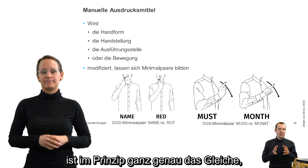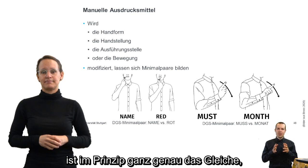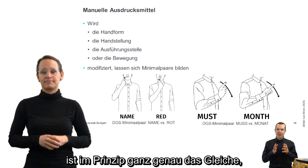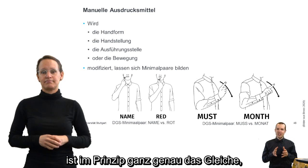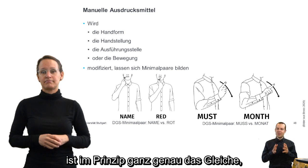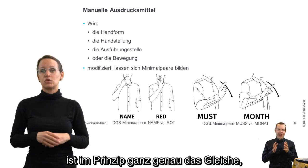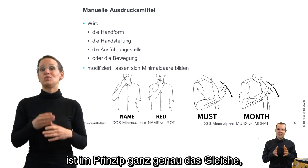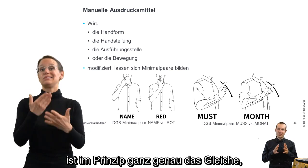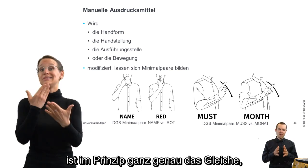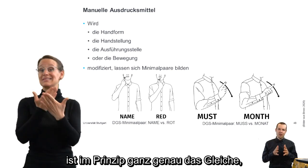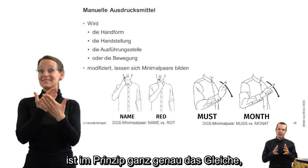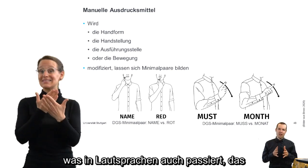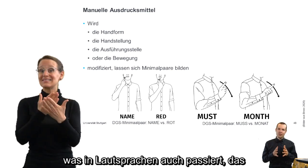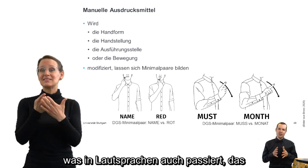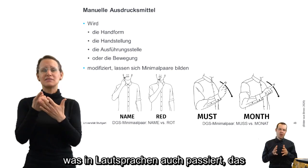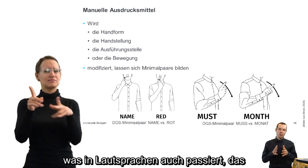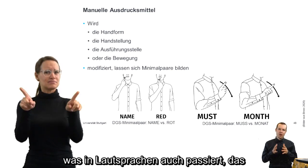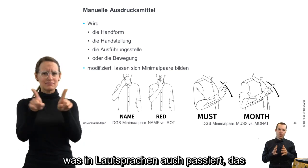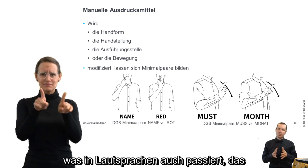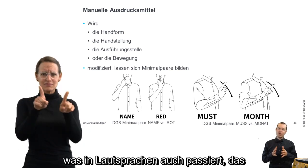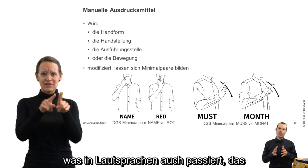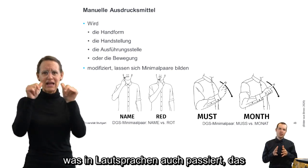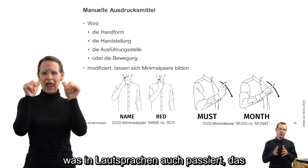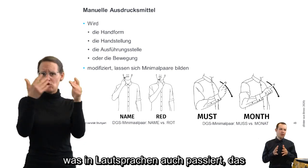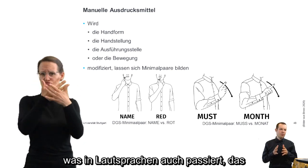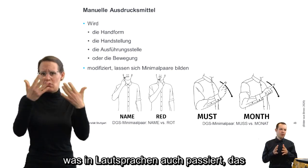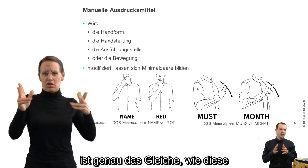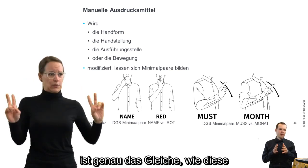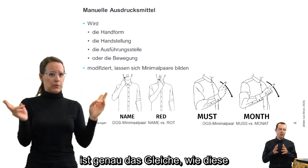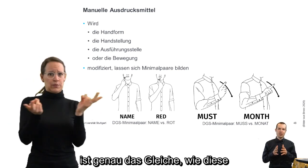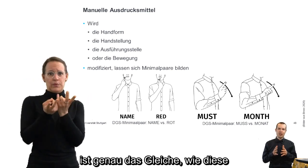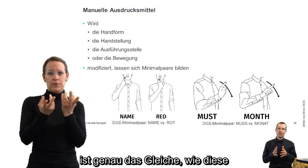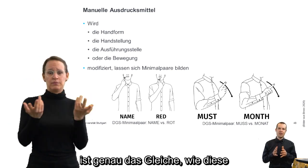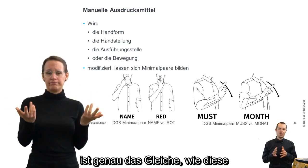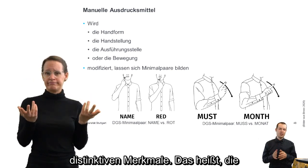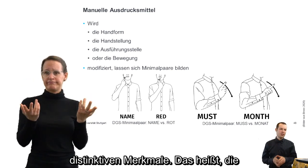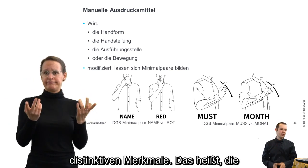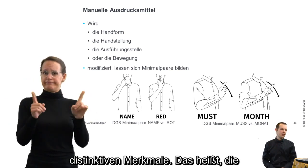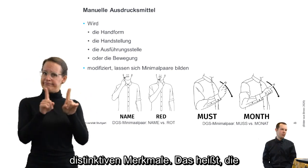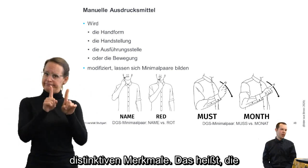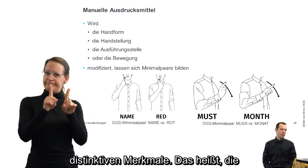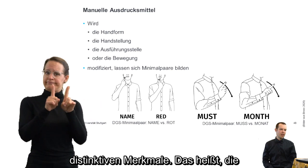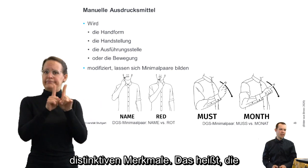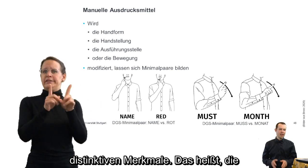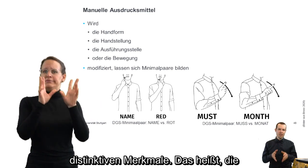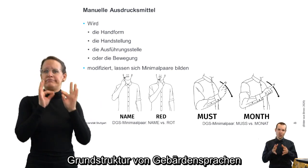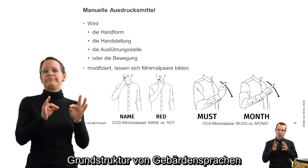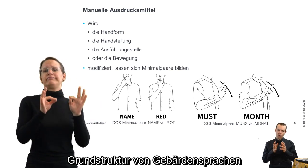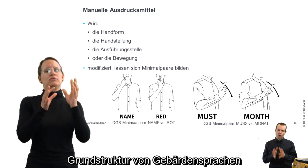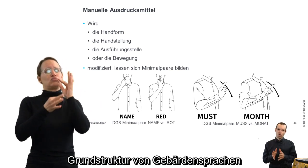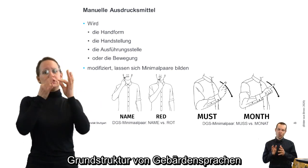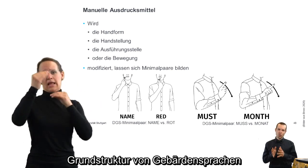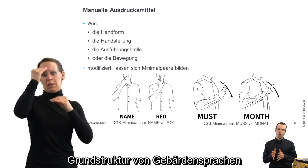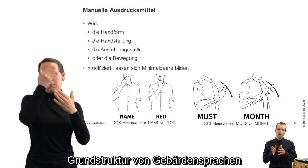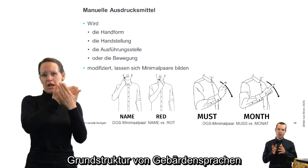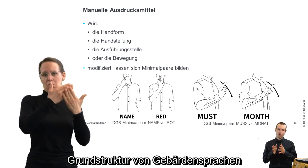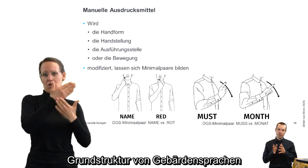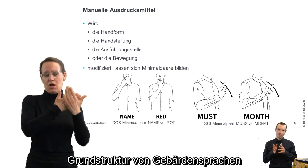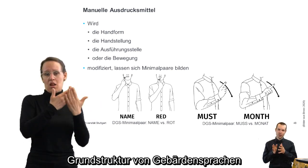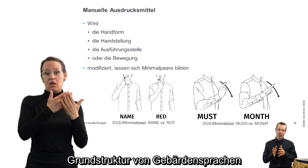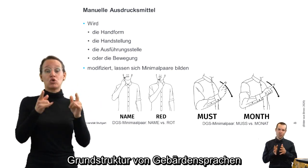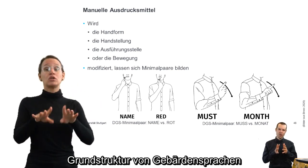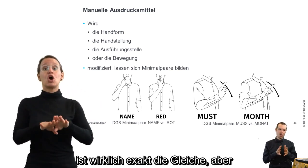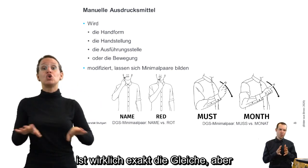Und das ist im Prinzip ganz genau das Gleiche, was in Lautsprachen auch passiert. Das ist genau das Gleiche wie diese diszintiven Werkmale. Das heißt, die Grundstruktur